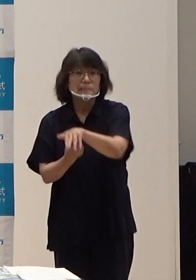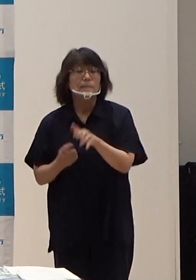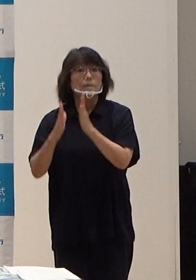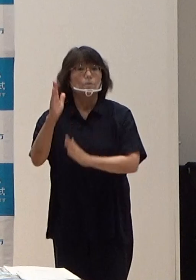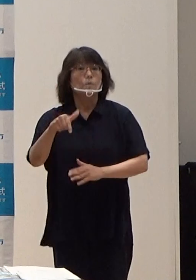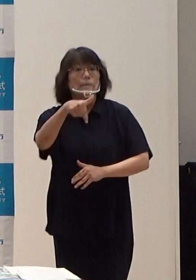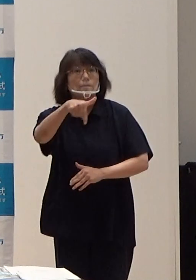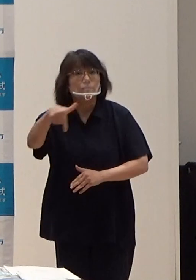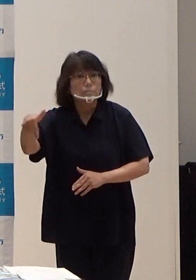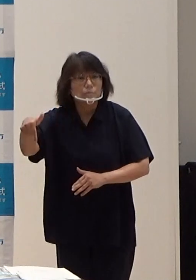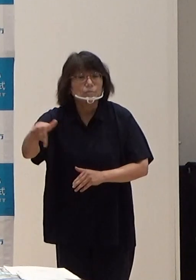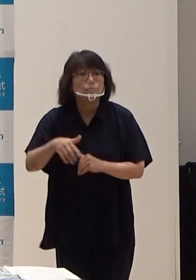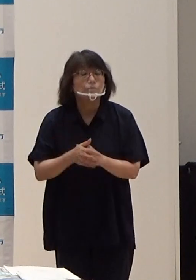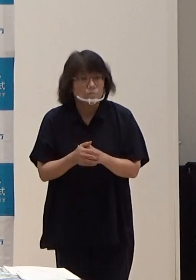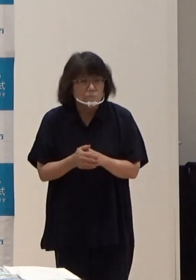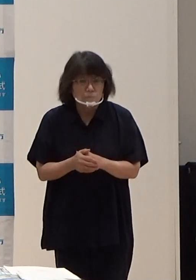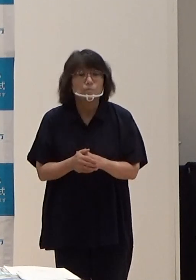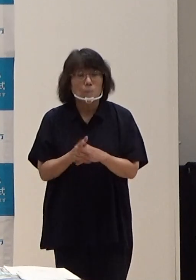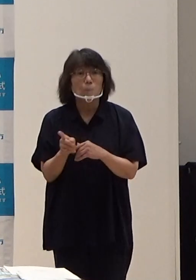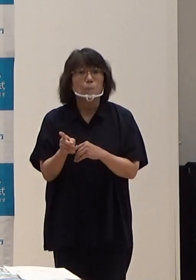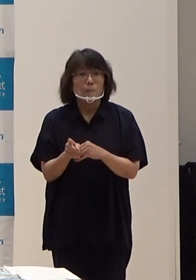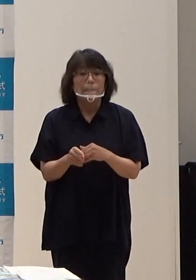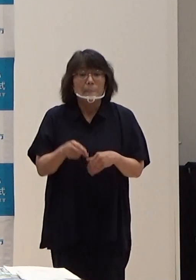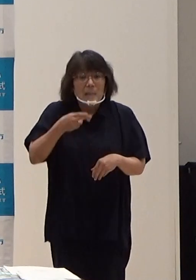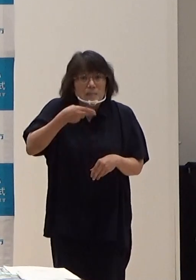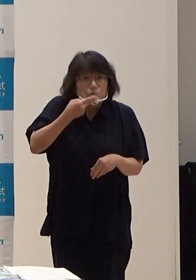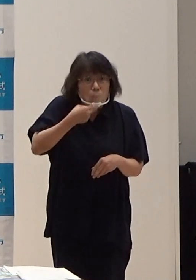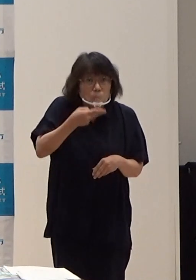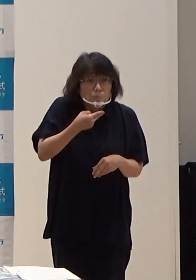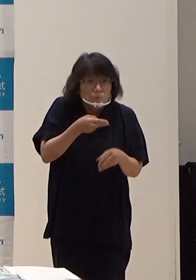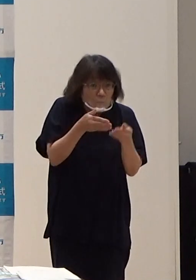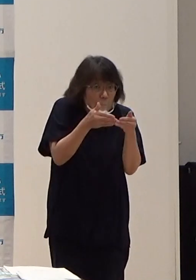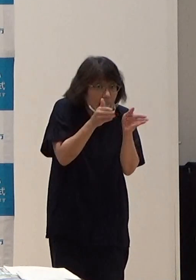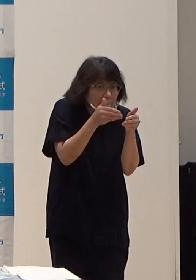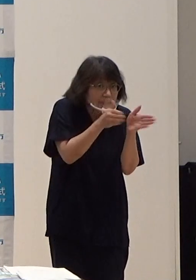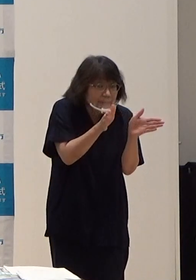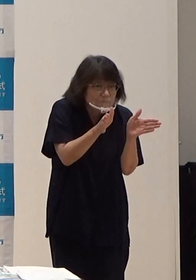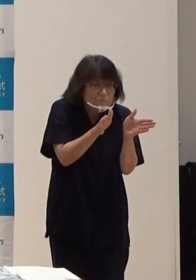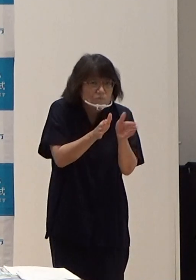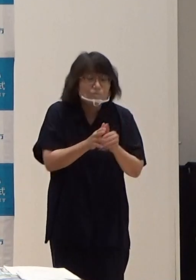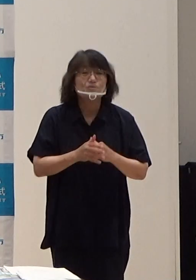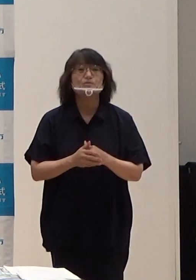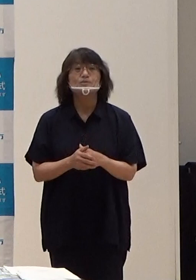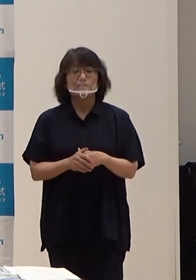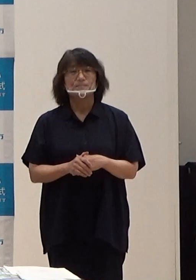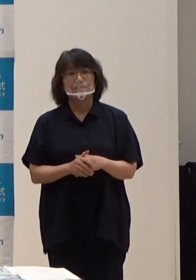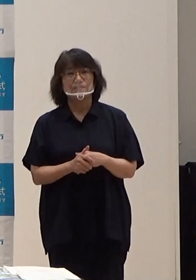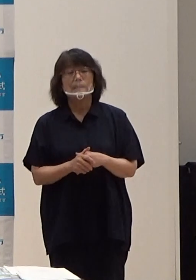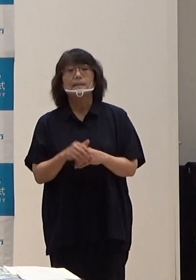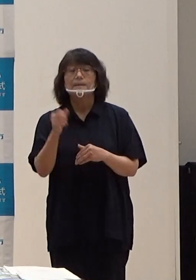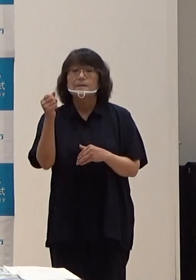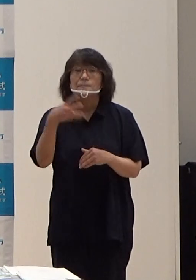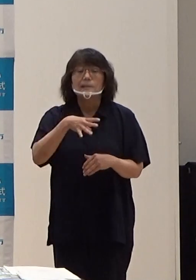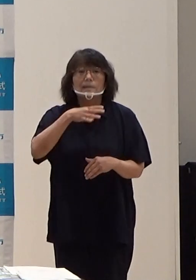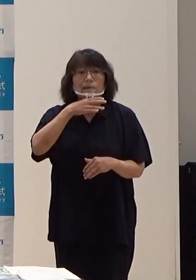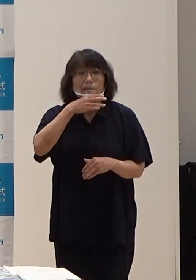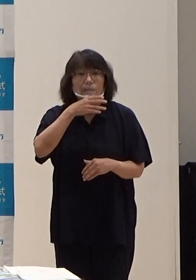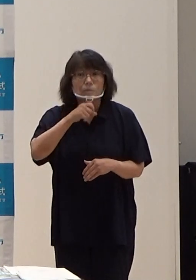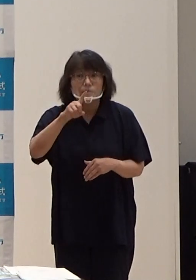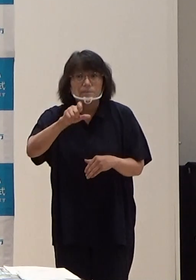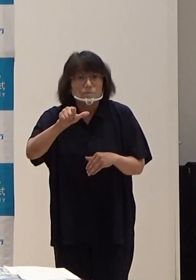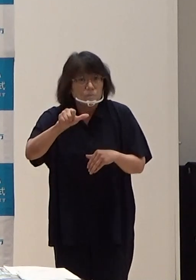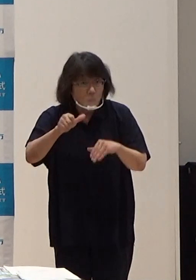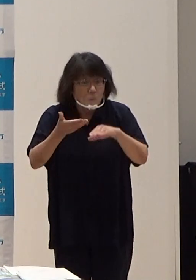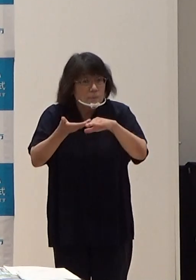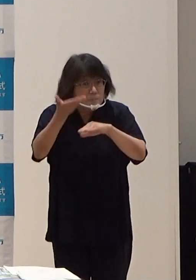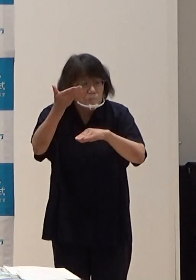乳幼児食開発とか、教育委員会ですと15歳までのですね、切れ目のないカリキュラムを作